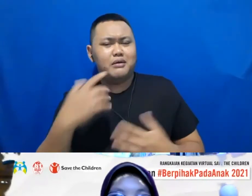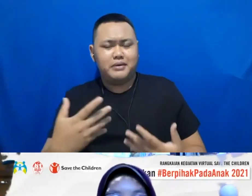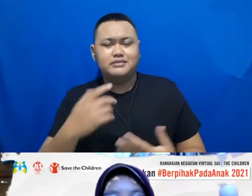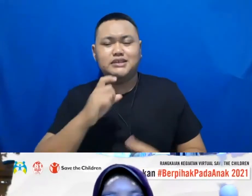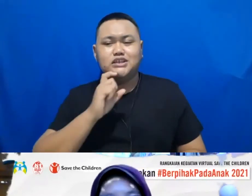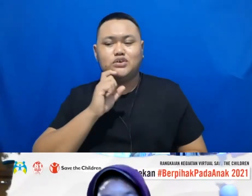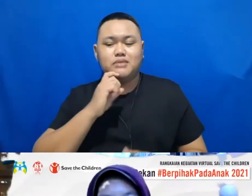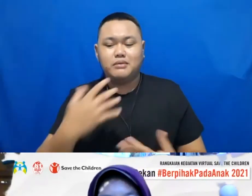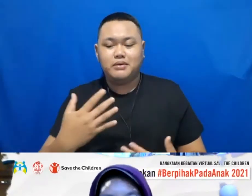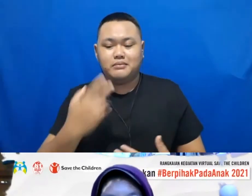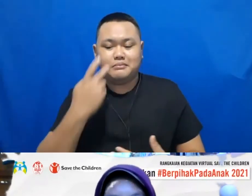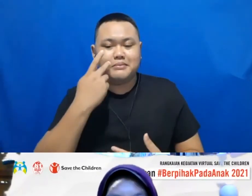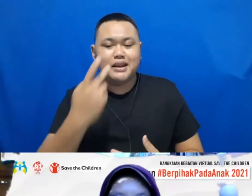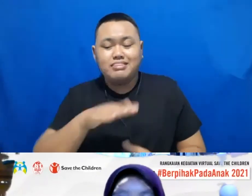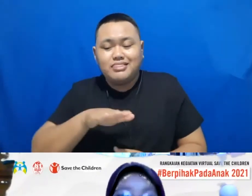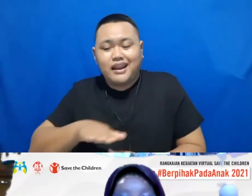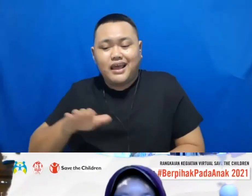kesempatan kepada